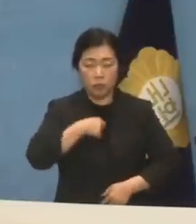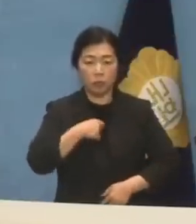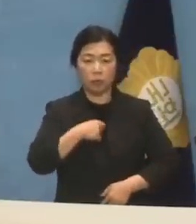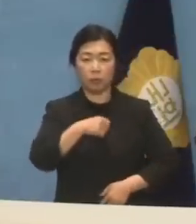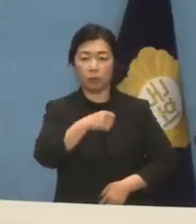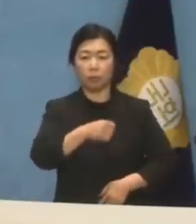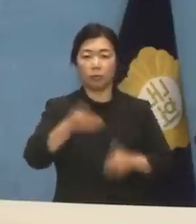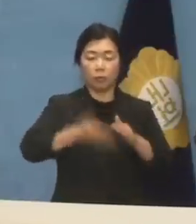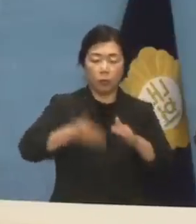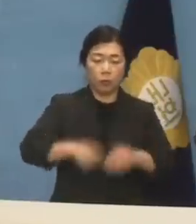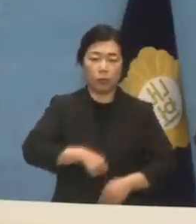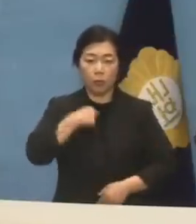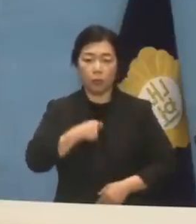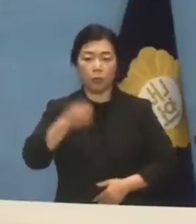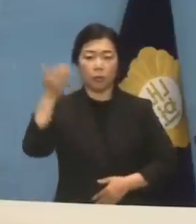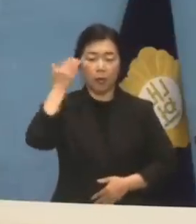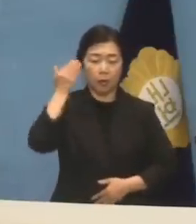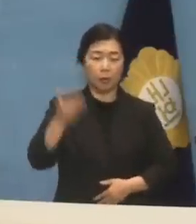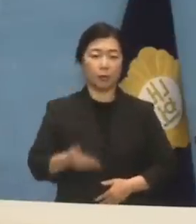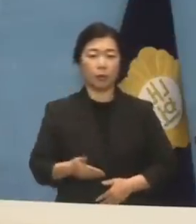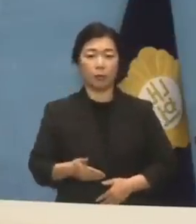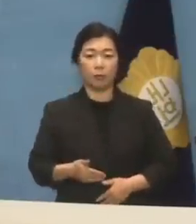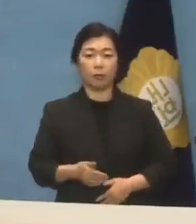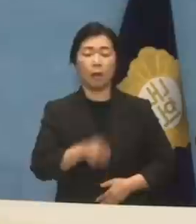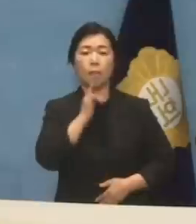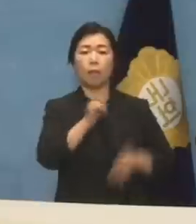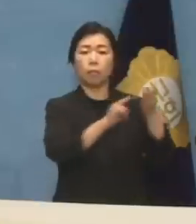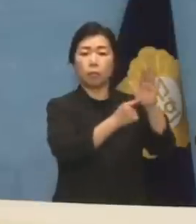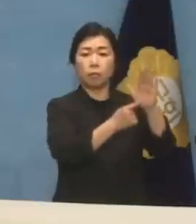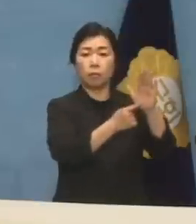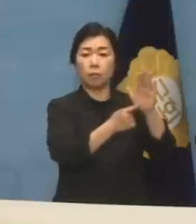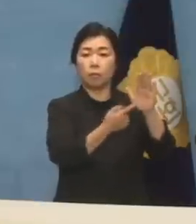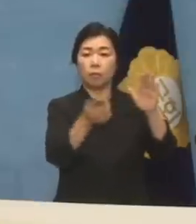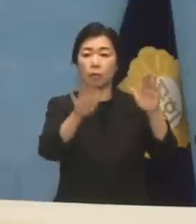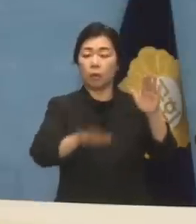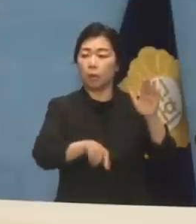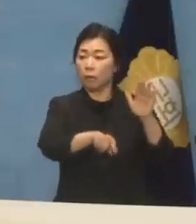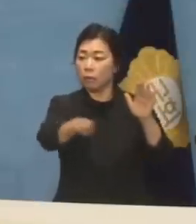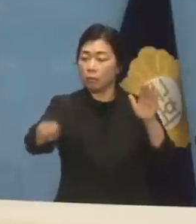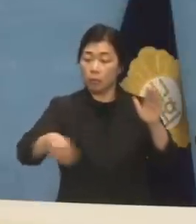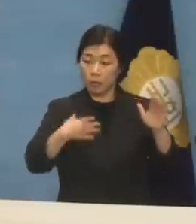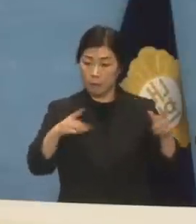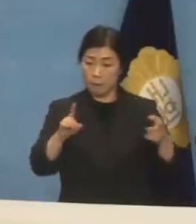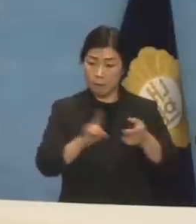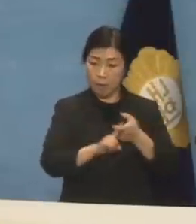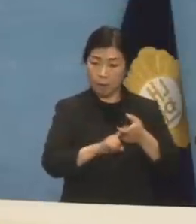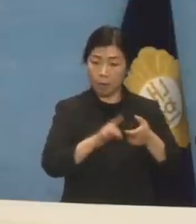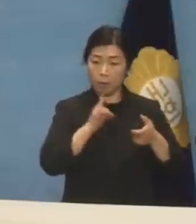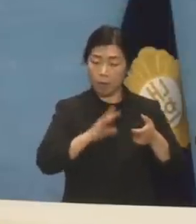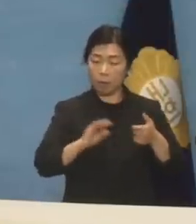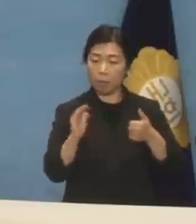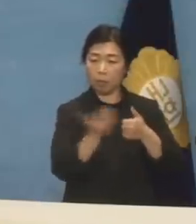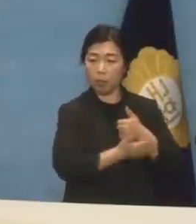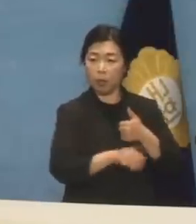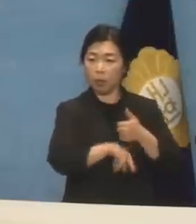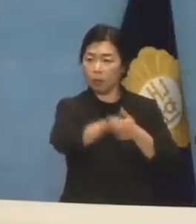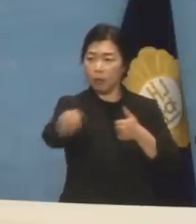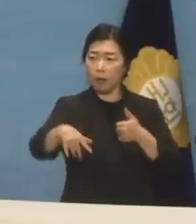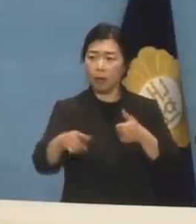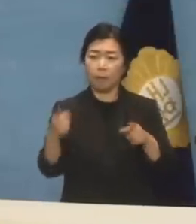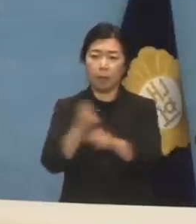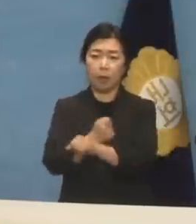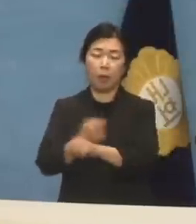지금은 지지층 이외에는 모든 국민들을 다 적으로 간주하면서 배신하고 있습니다.